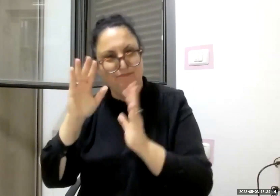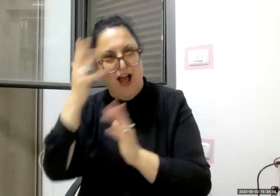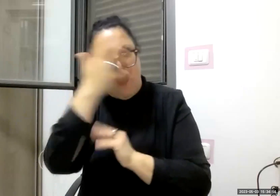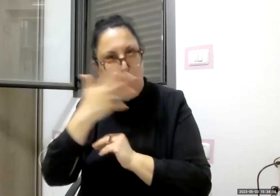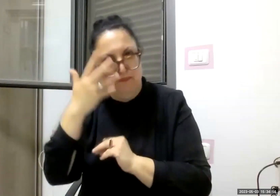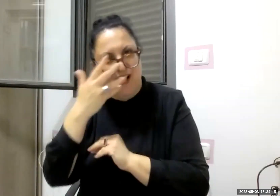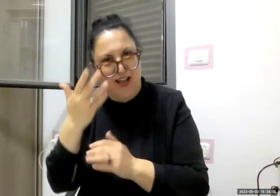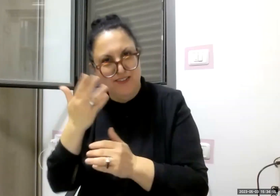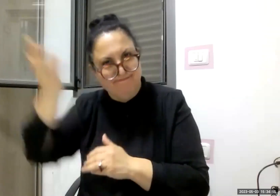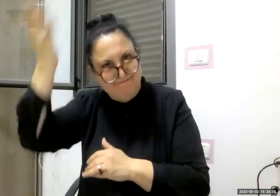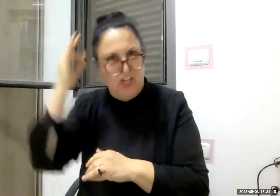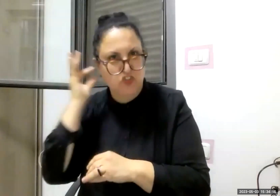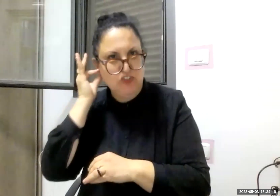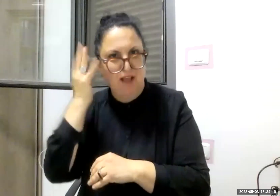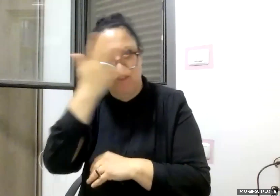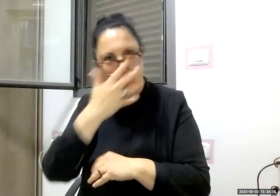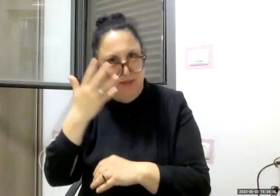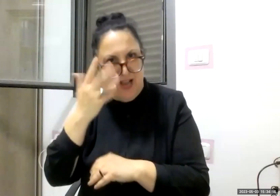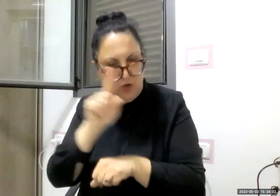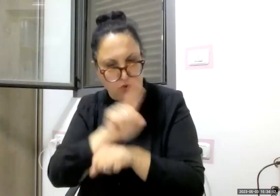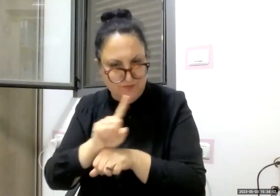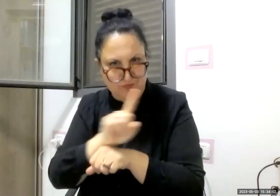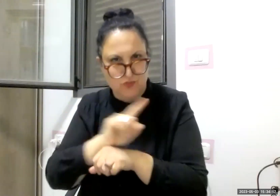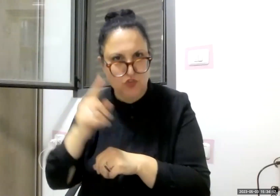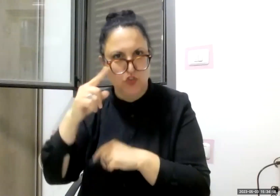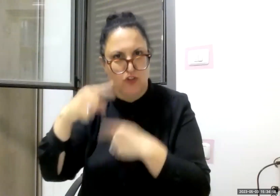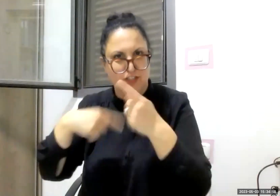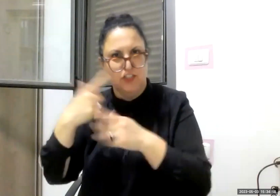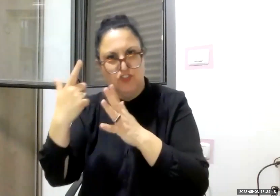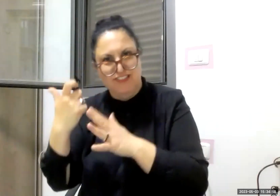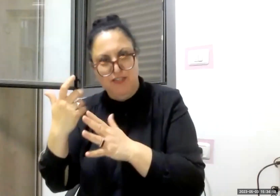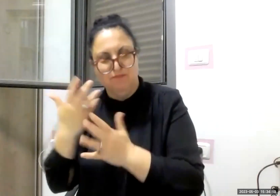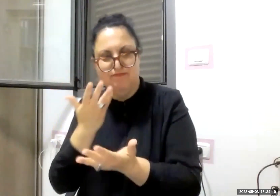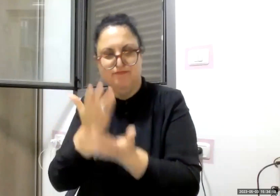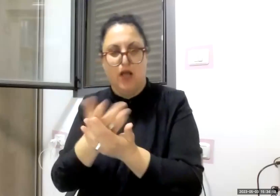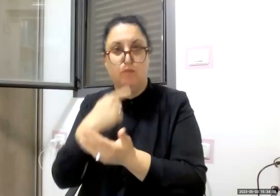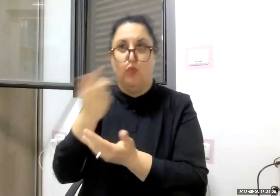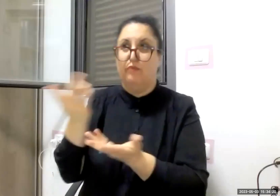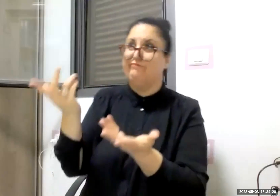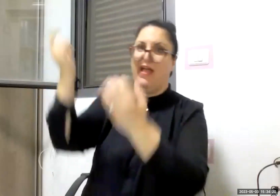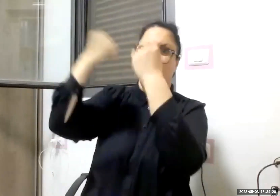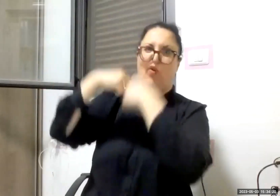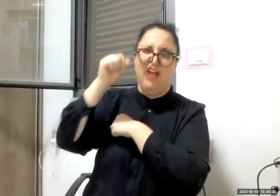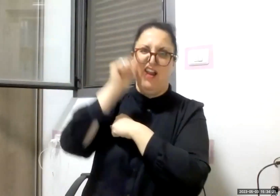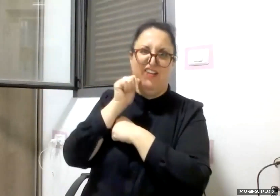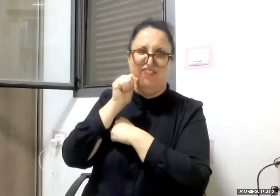של נשים בשנות ה-70 כשאמרו